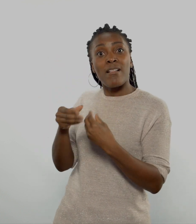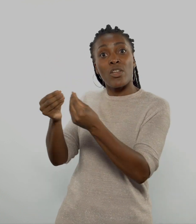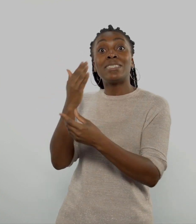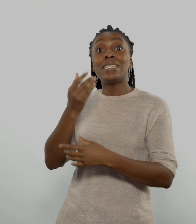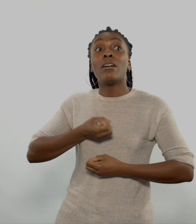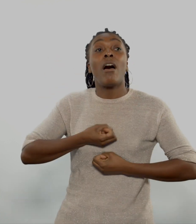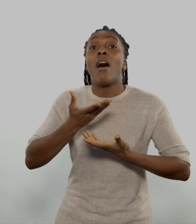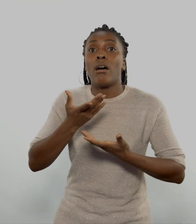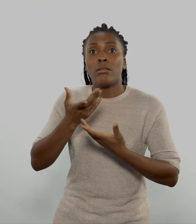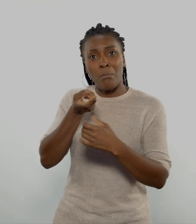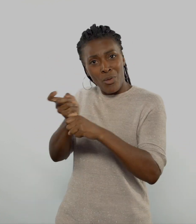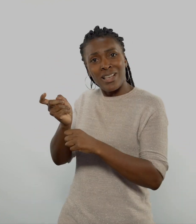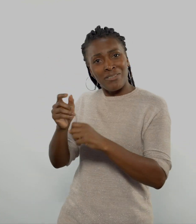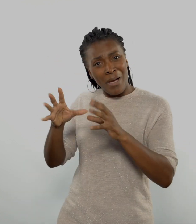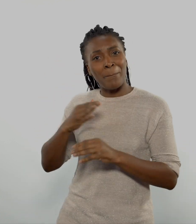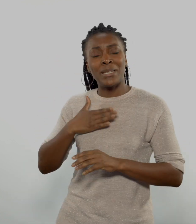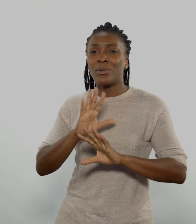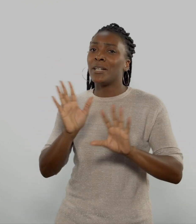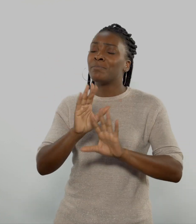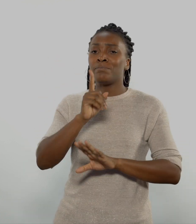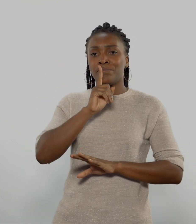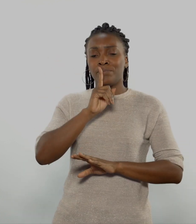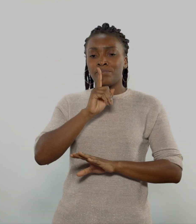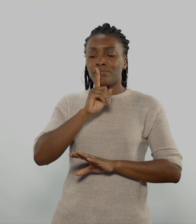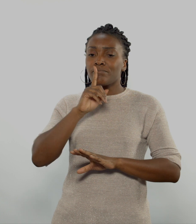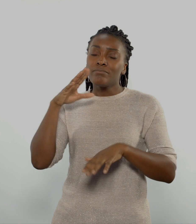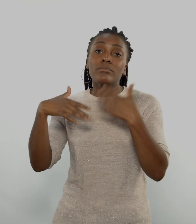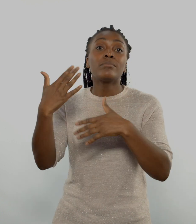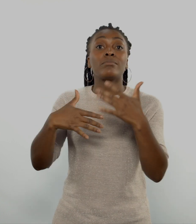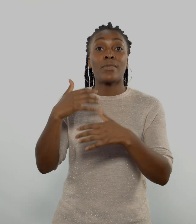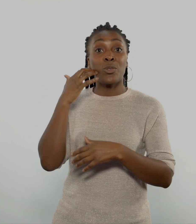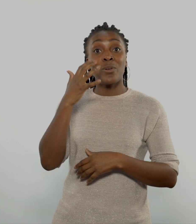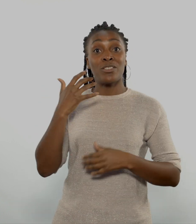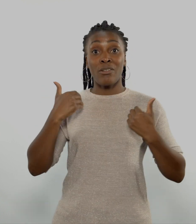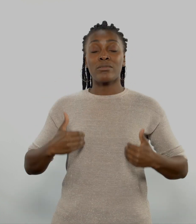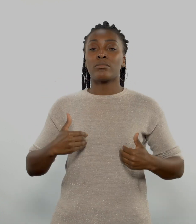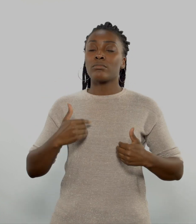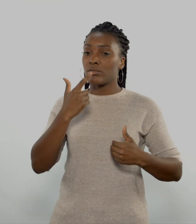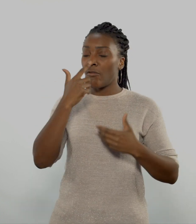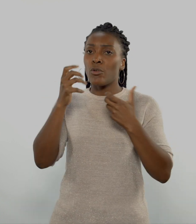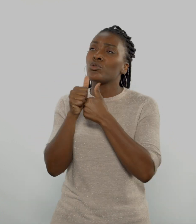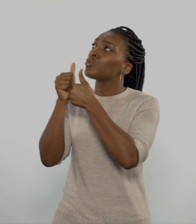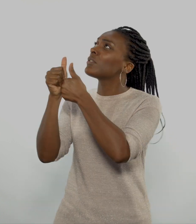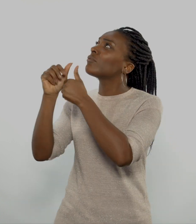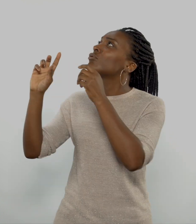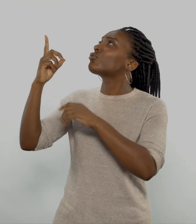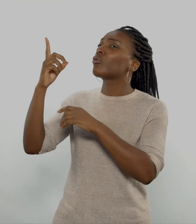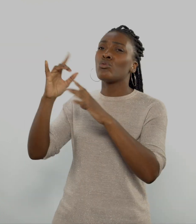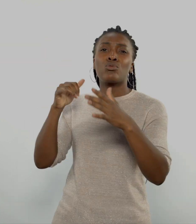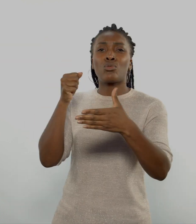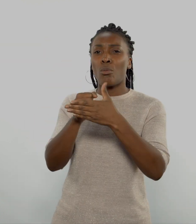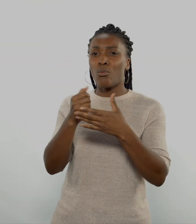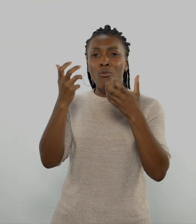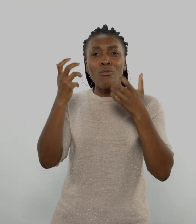quoi que ce soit. Plus tard dans mon adolescence, j'ai décidé de m'engager avec Dieu, de le suivre jusqu'à la fin. Lorsque j'ai